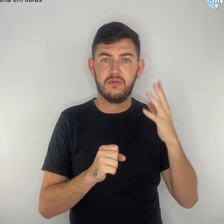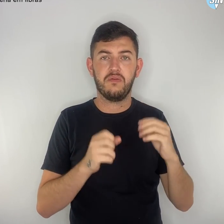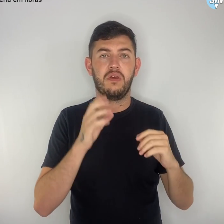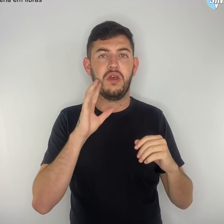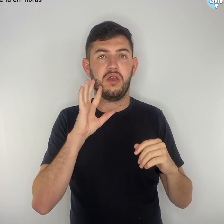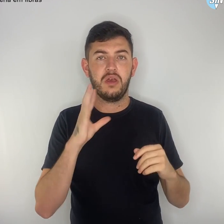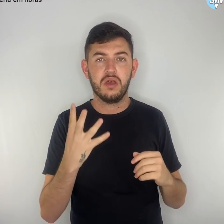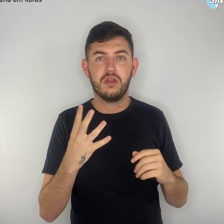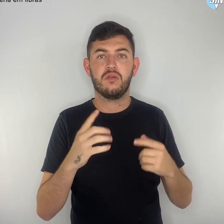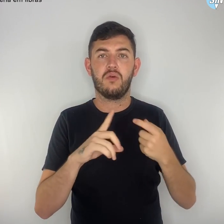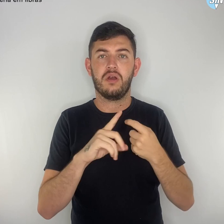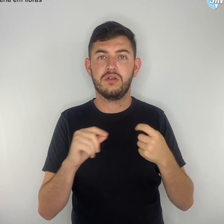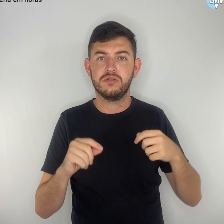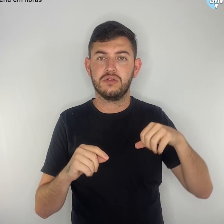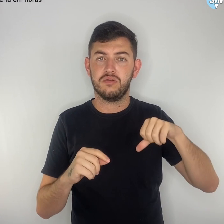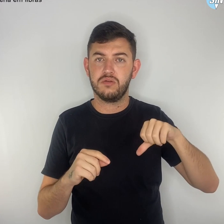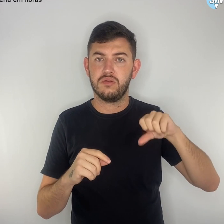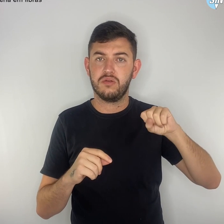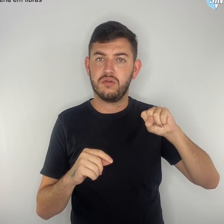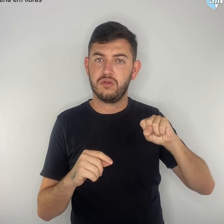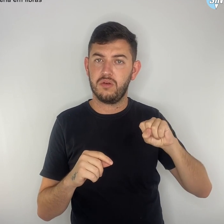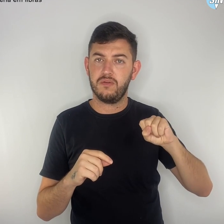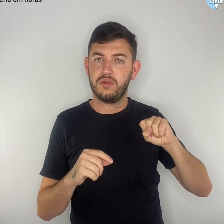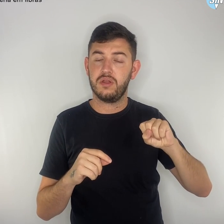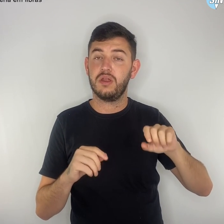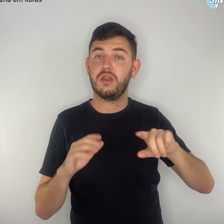artigo 98 da Lei de